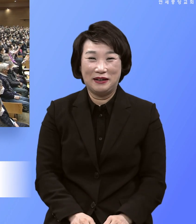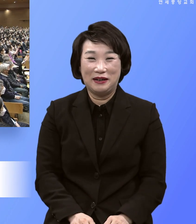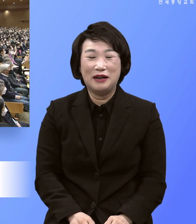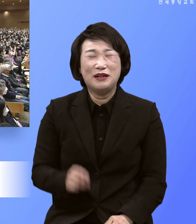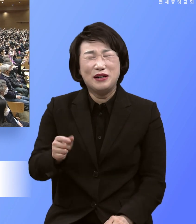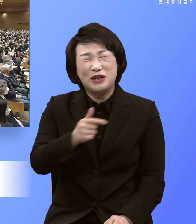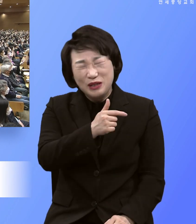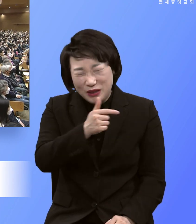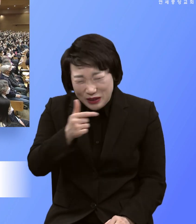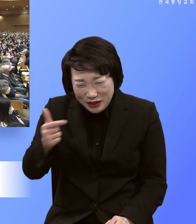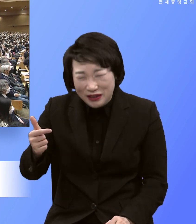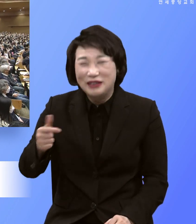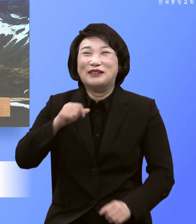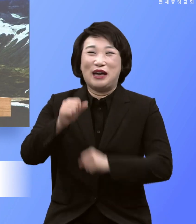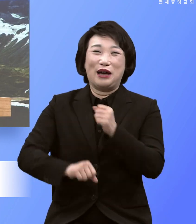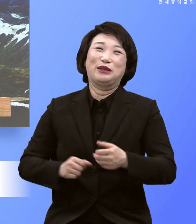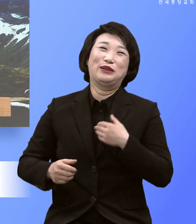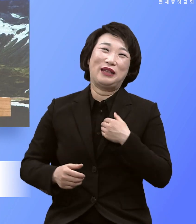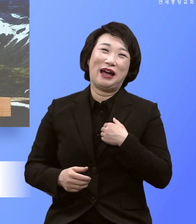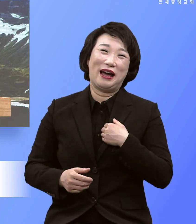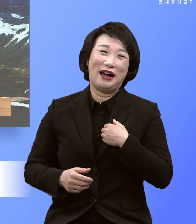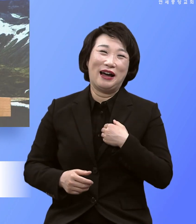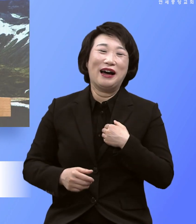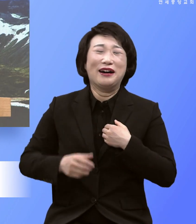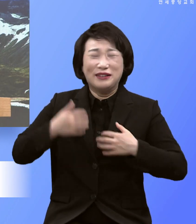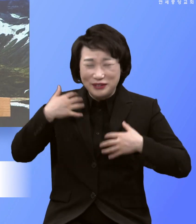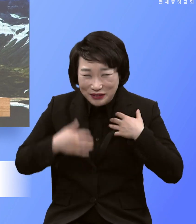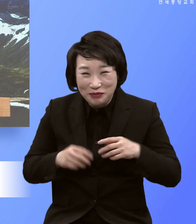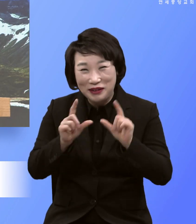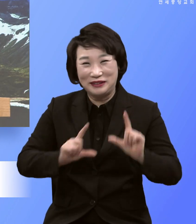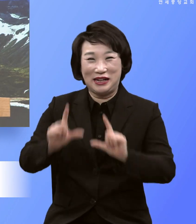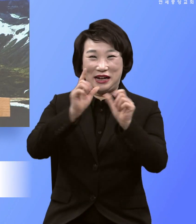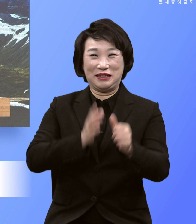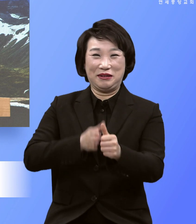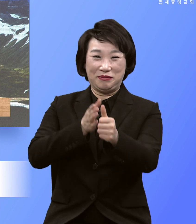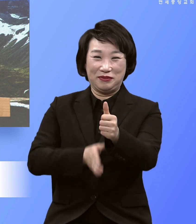이 엄청난 자유를 마음껏 누리며 살아라.